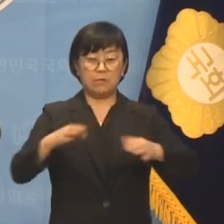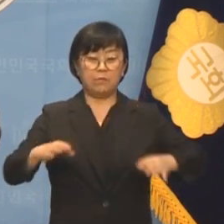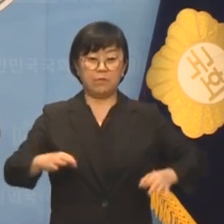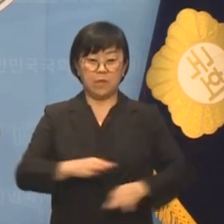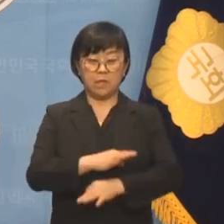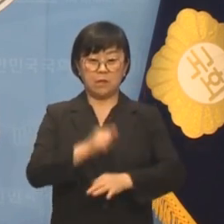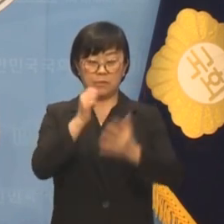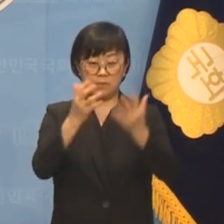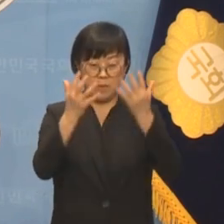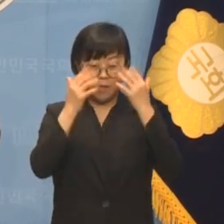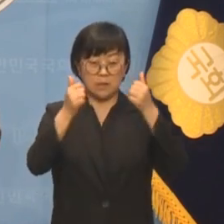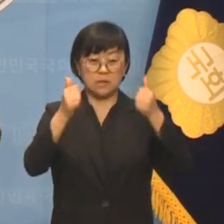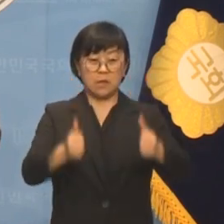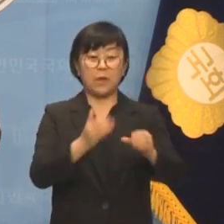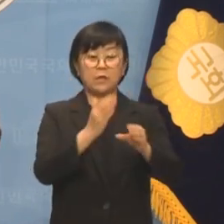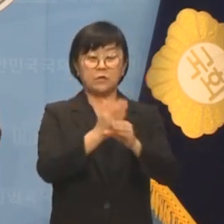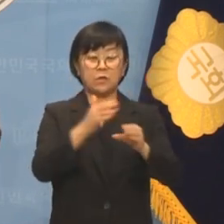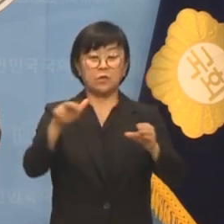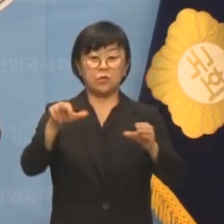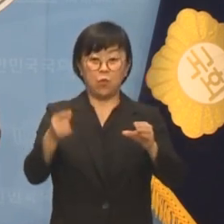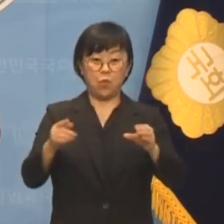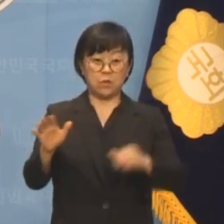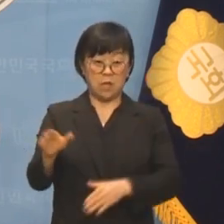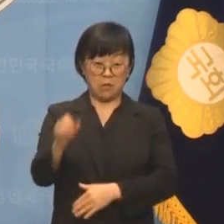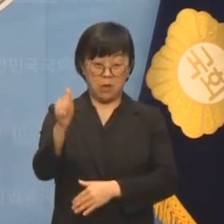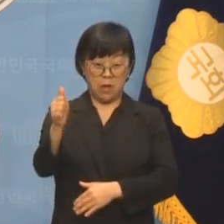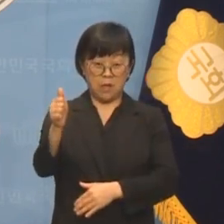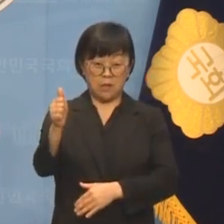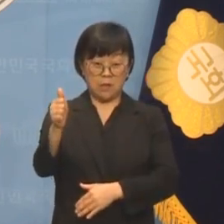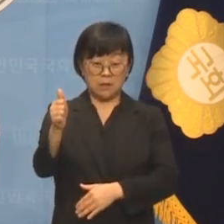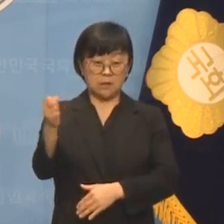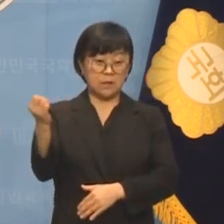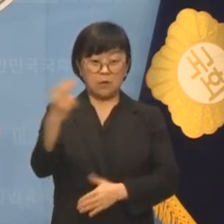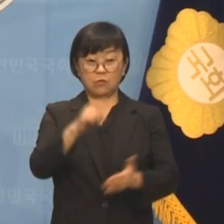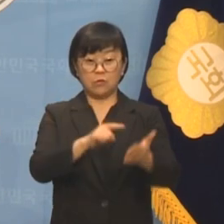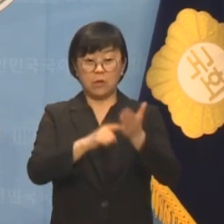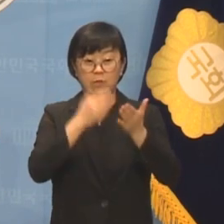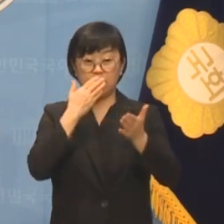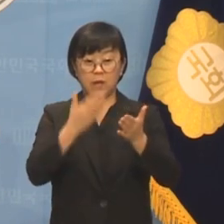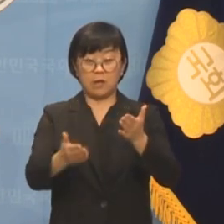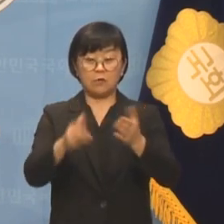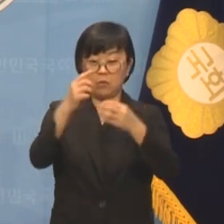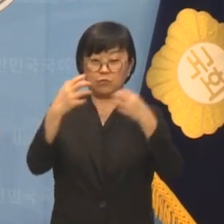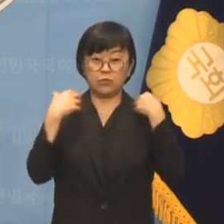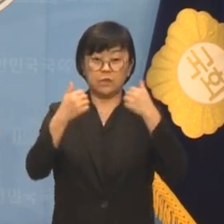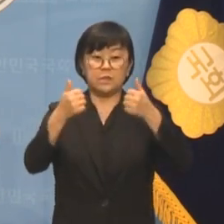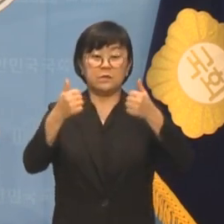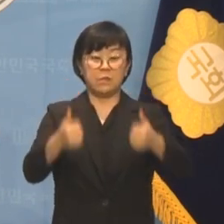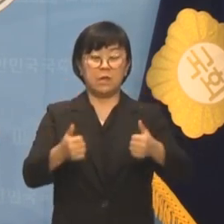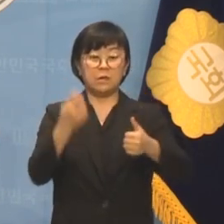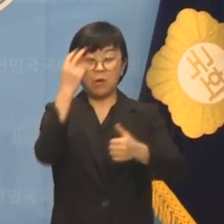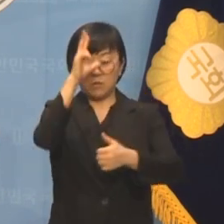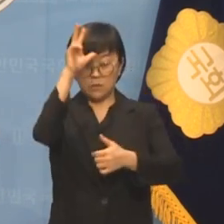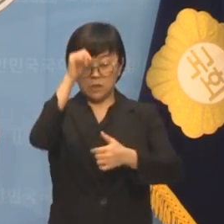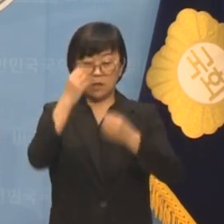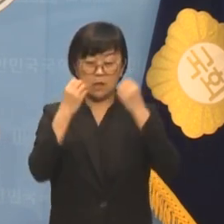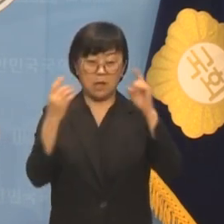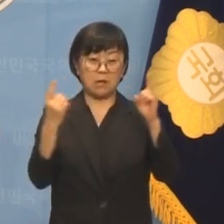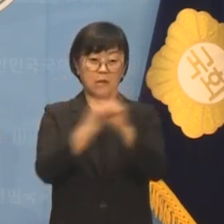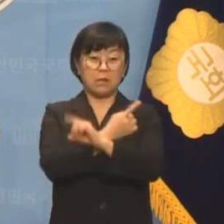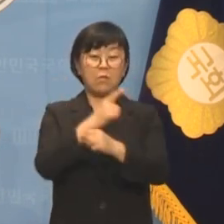받아 재판 중인 조전 장관이 자꾸만 등판할 윤성 정권과 검찰개혁이라는